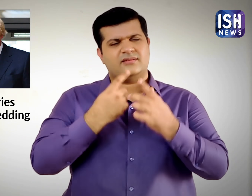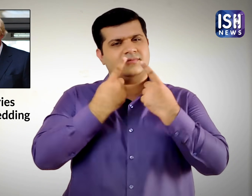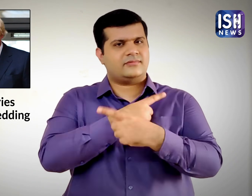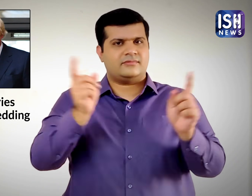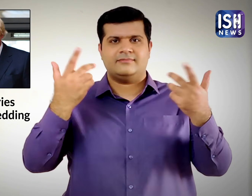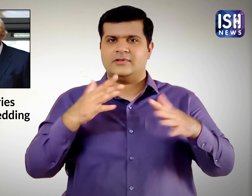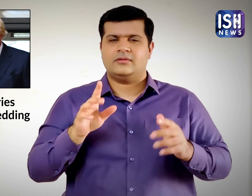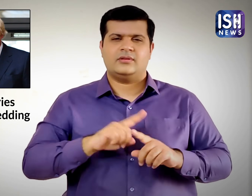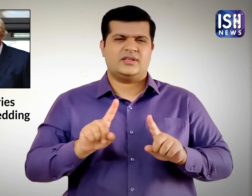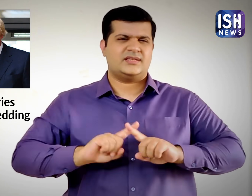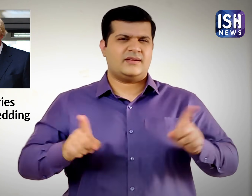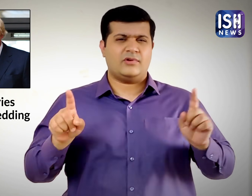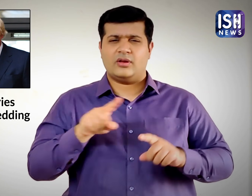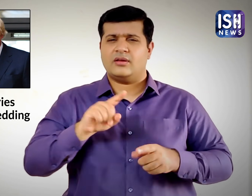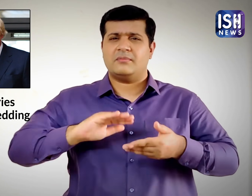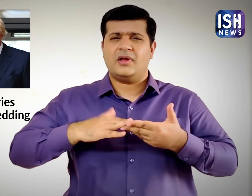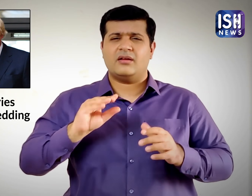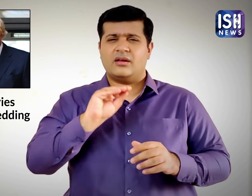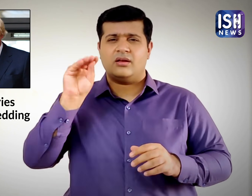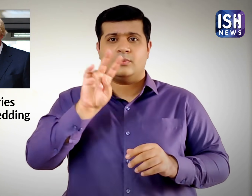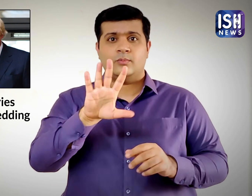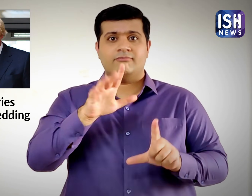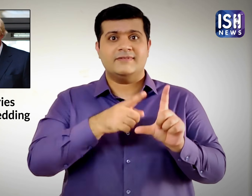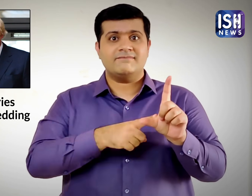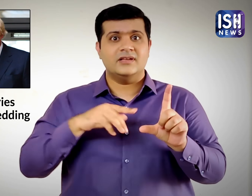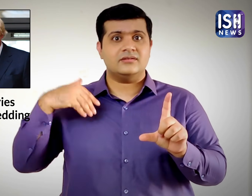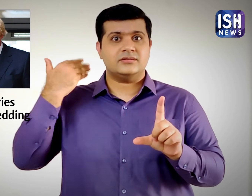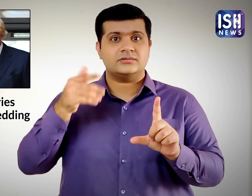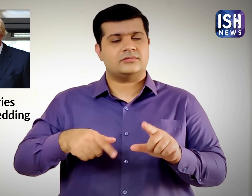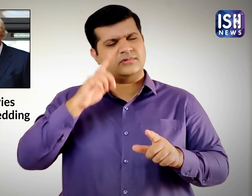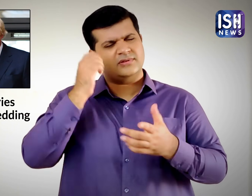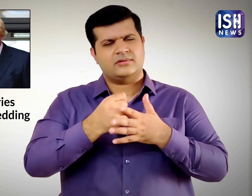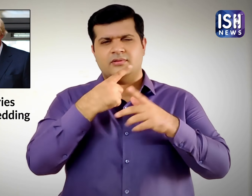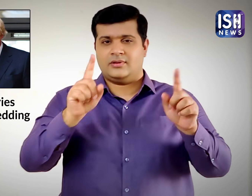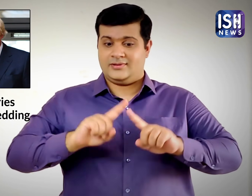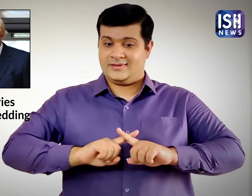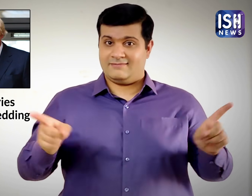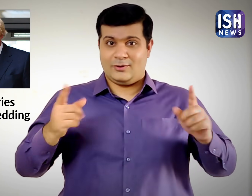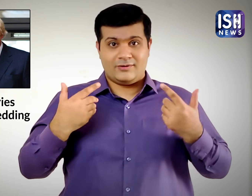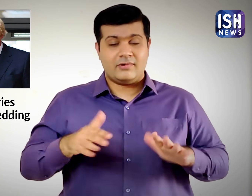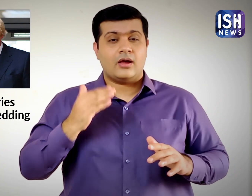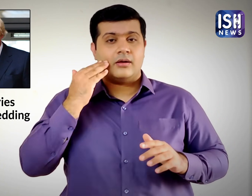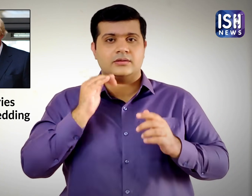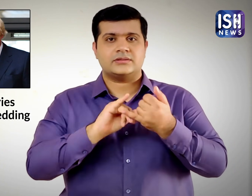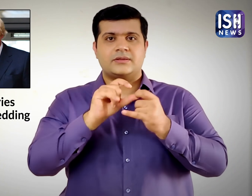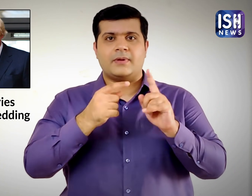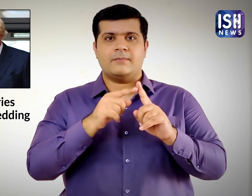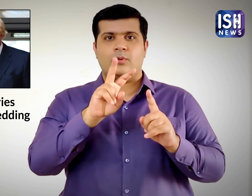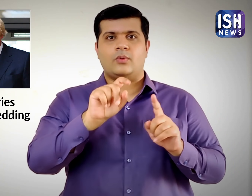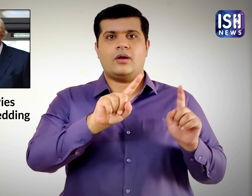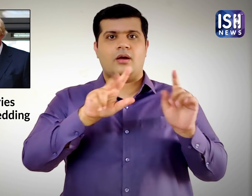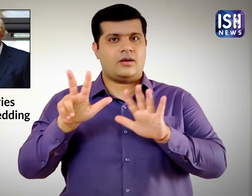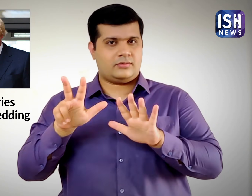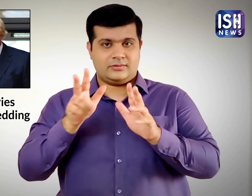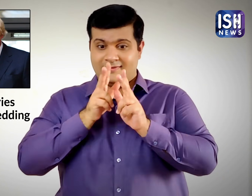दोनों ने घोशना की थी किवे सितंबर 2018 में शादी के 25 साल बाद अलग हो रहे है।